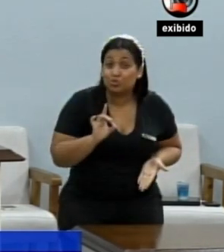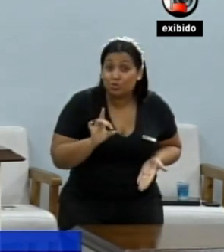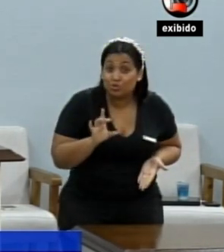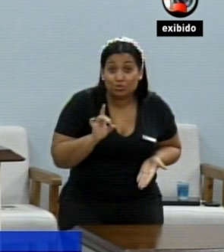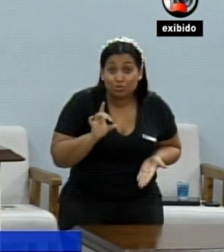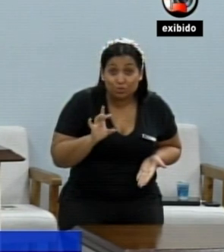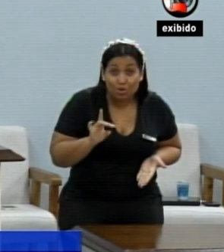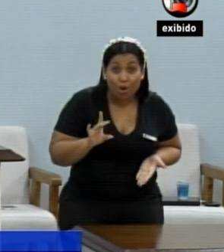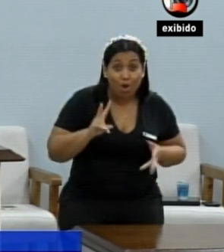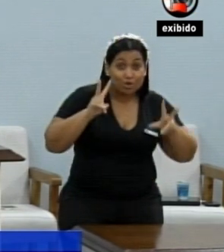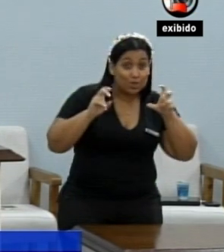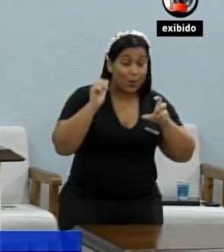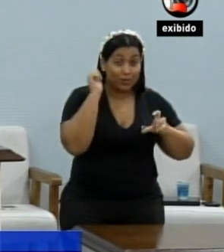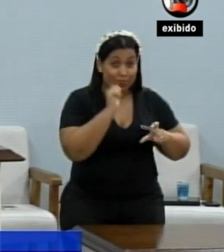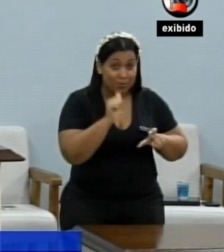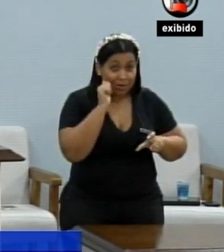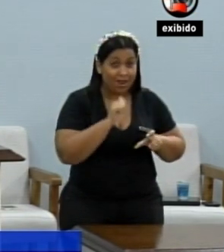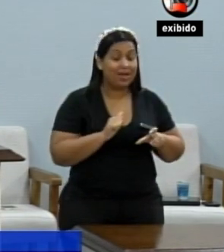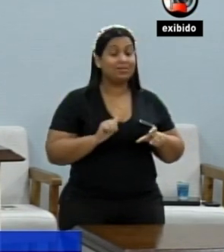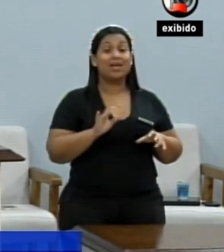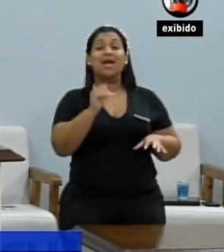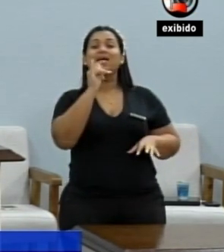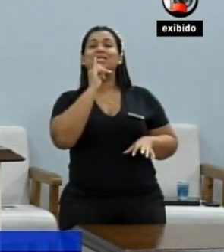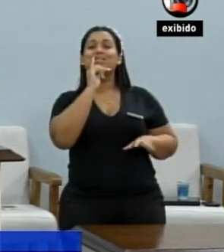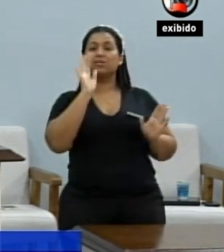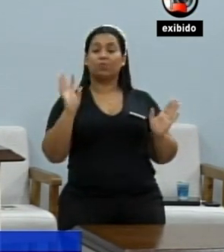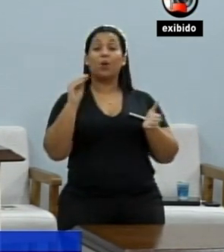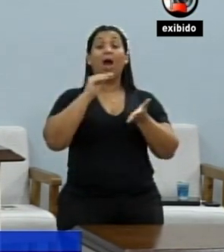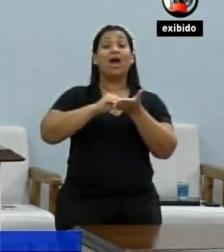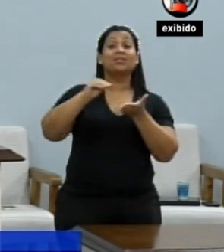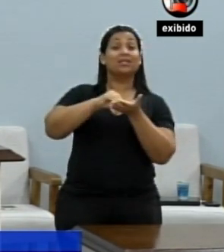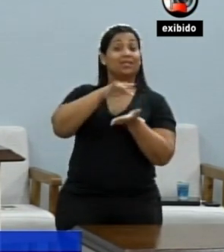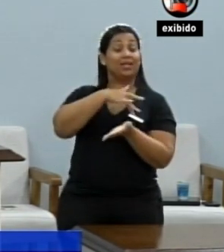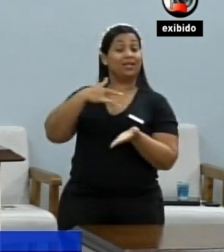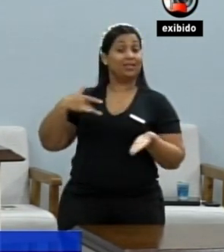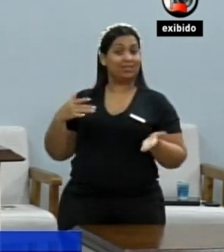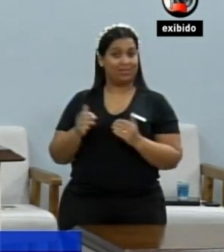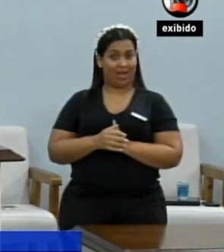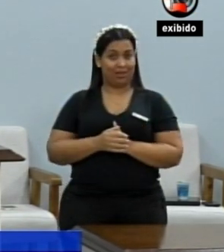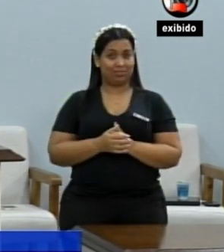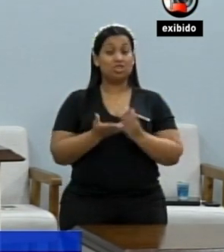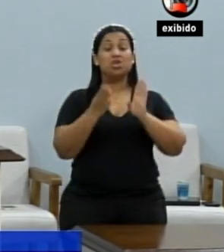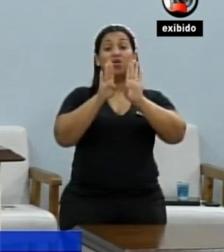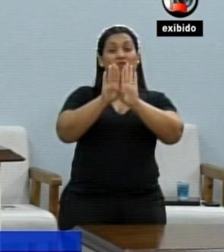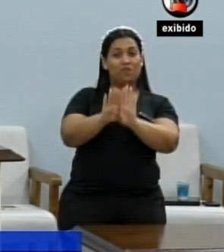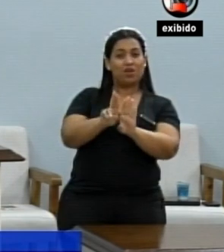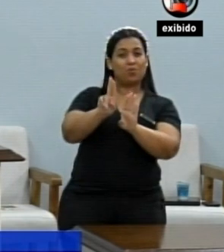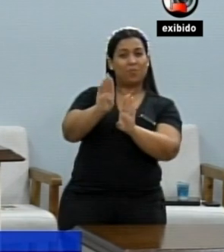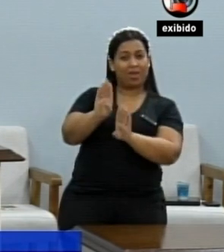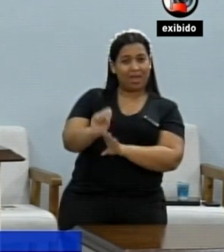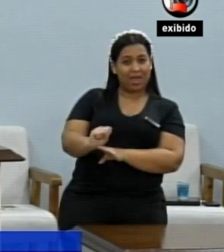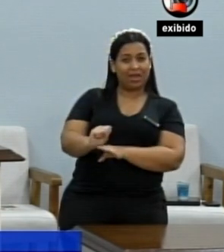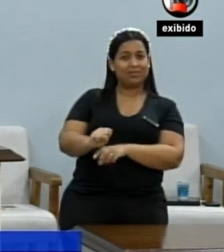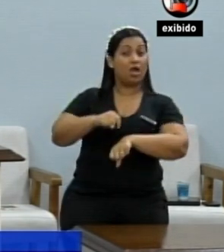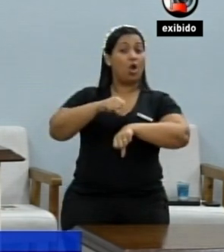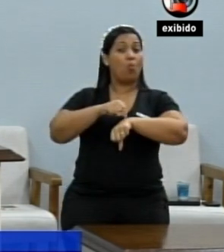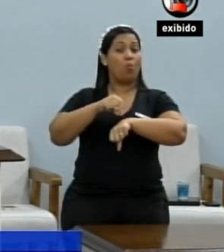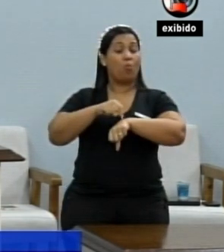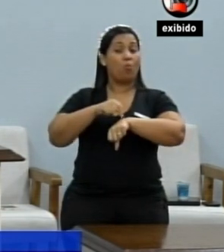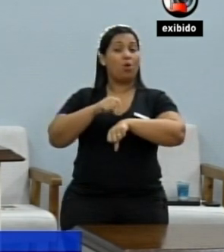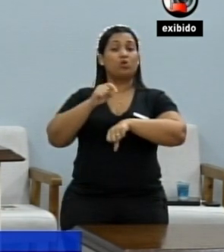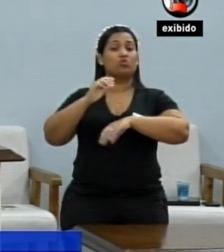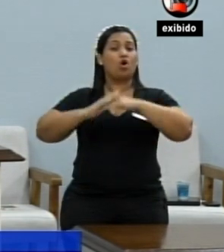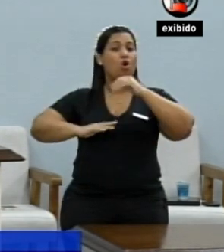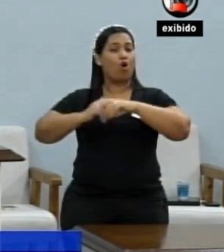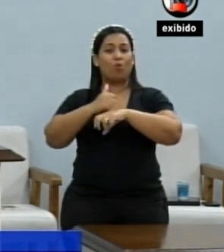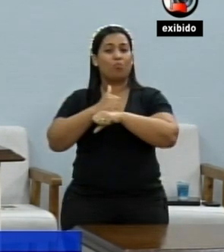trataria sobre as mulheres. É, por exemplo, a Secretaria da Saúde que fecha a UBS, não aumenta o efetivo de profissionais.